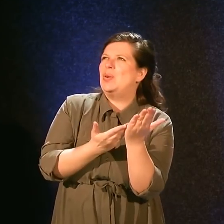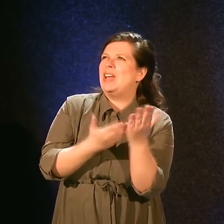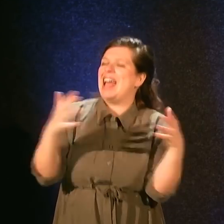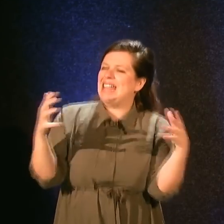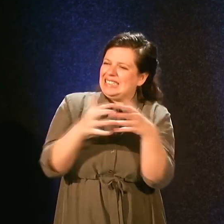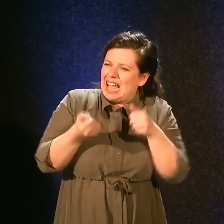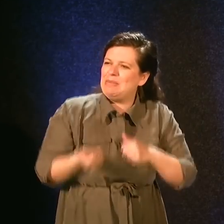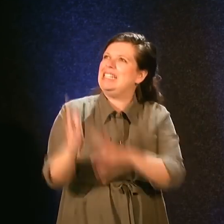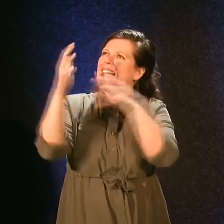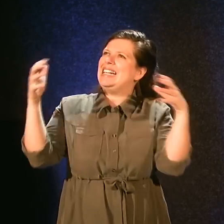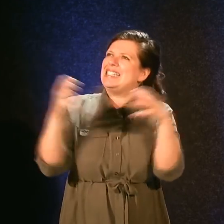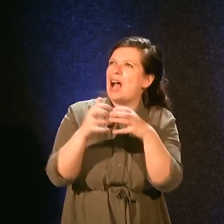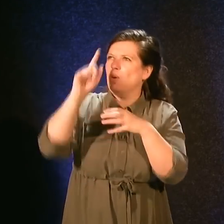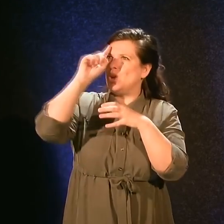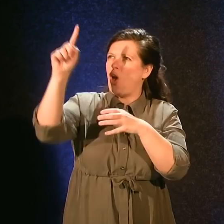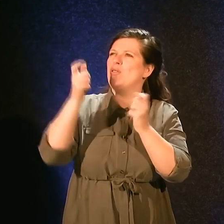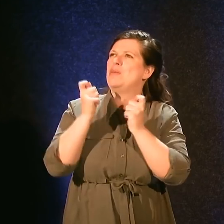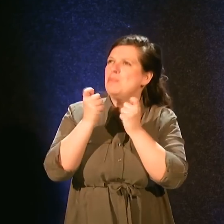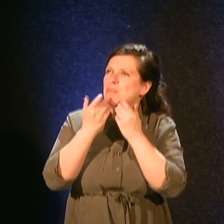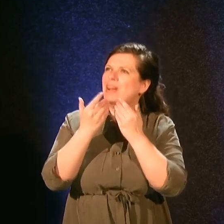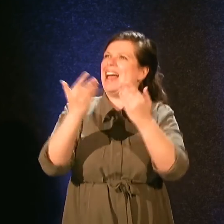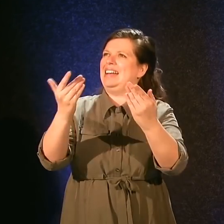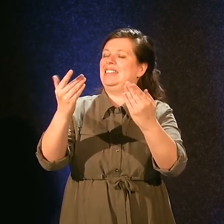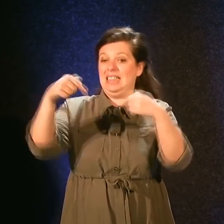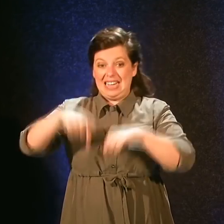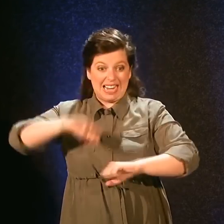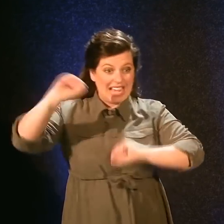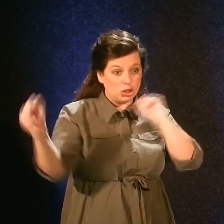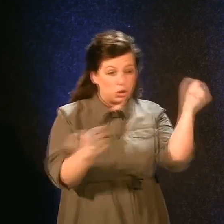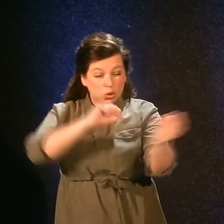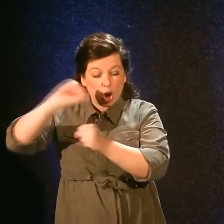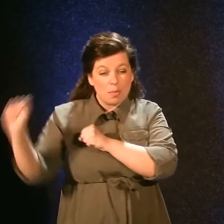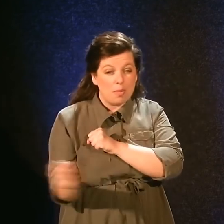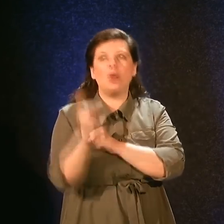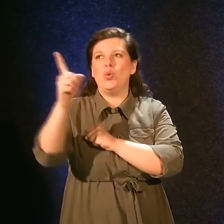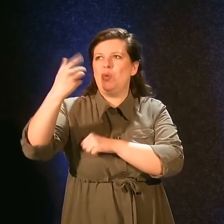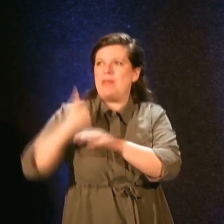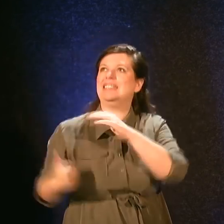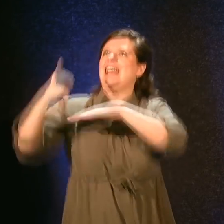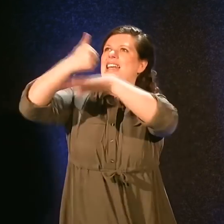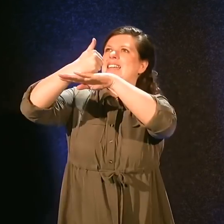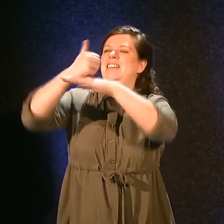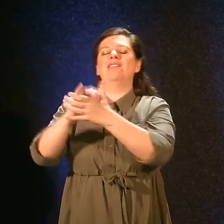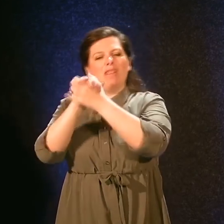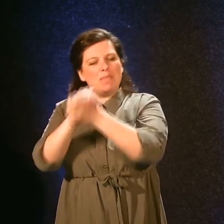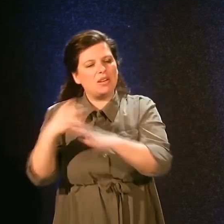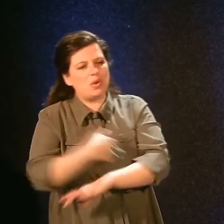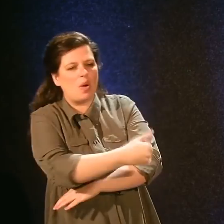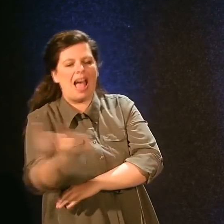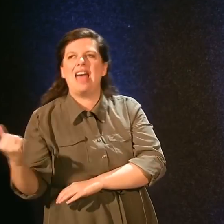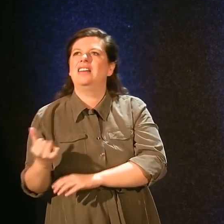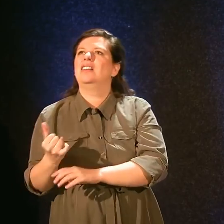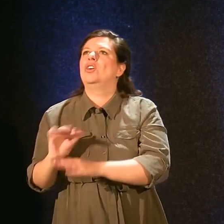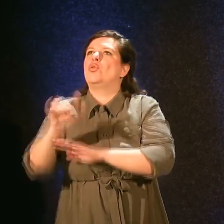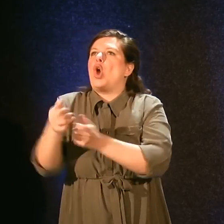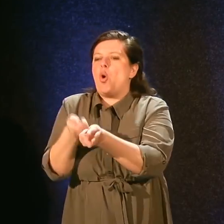dat u Heer bent, zelfs in deze storm. Heer, we bidden voor elkaar. We bidden voor onze overheid, voor wijsheid.